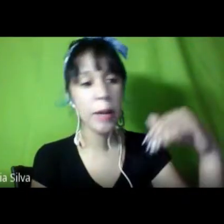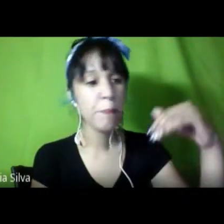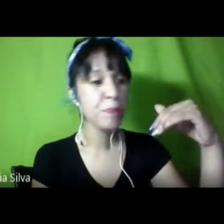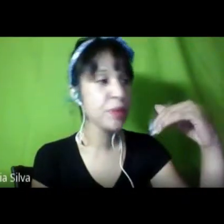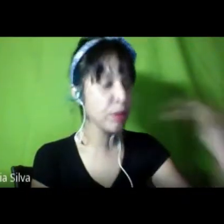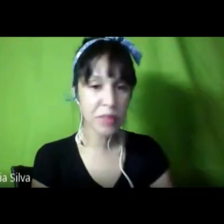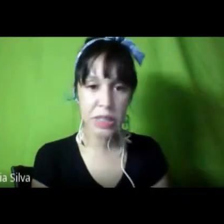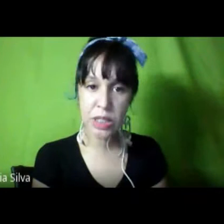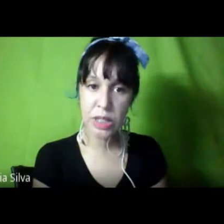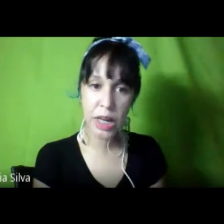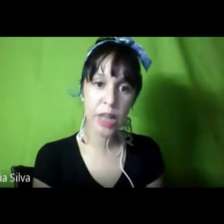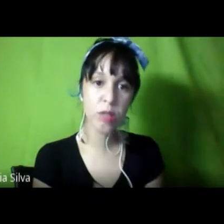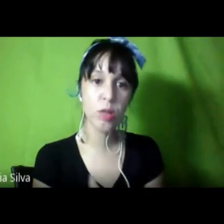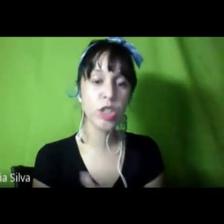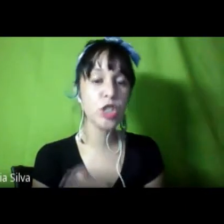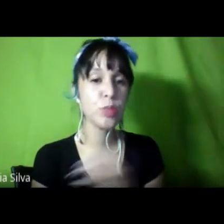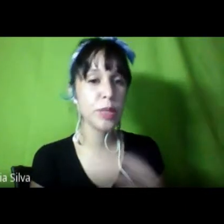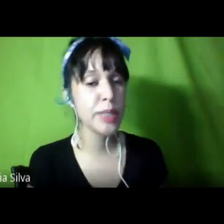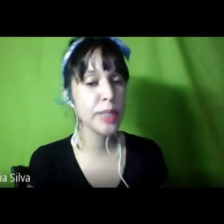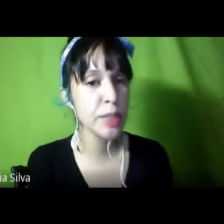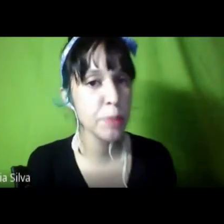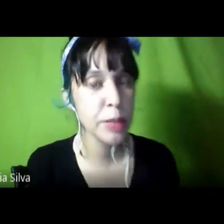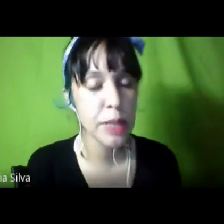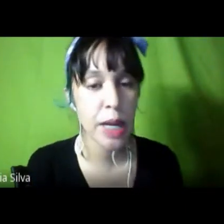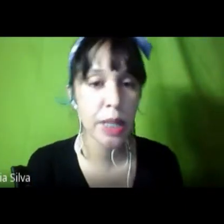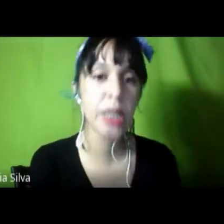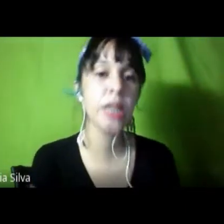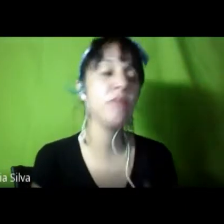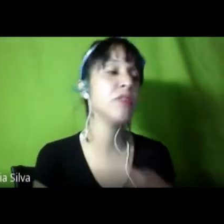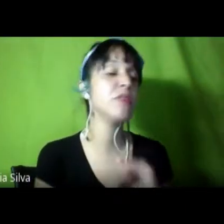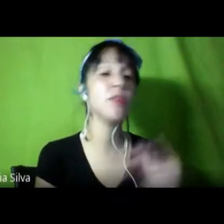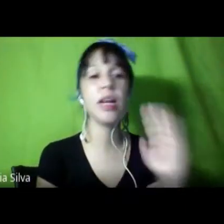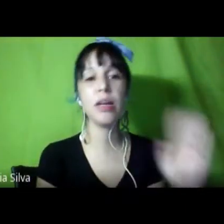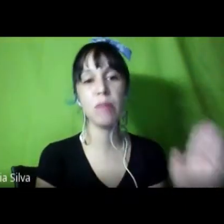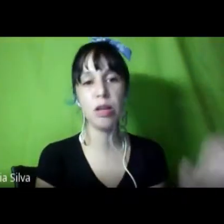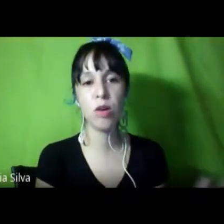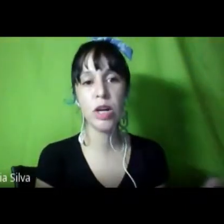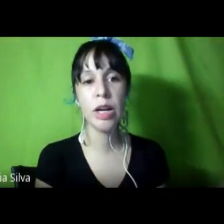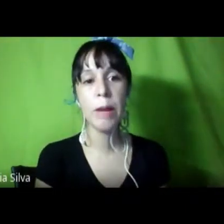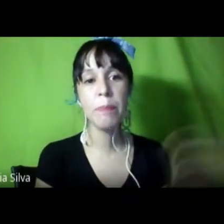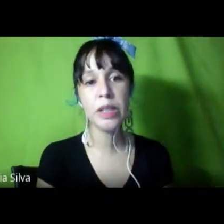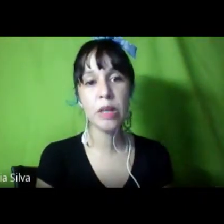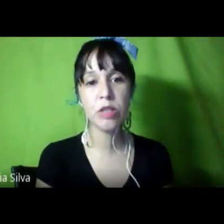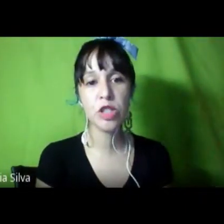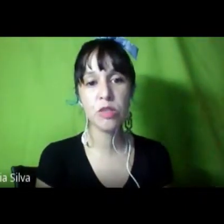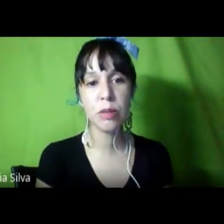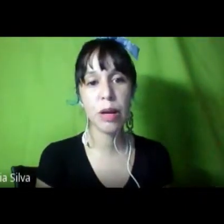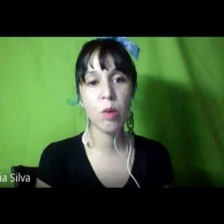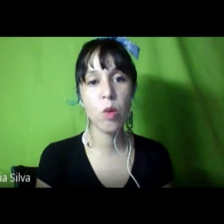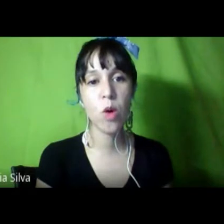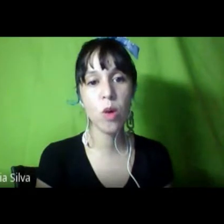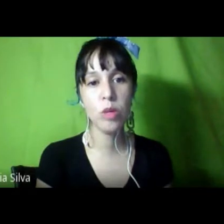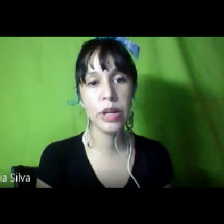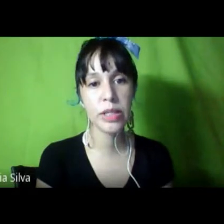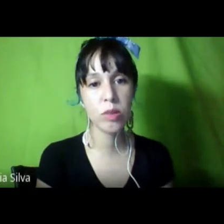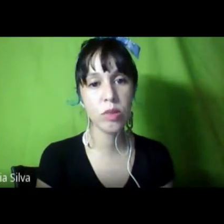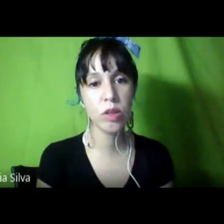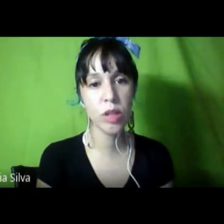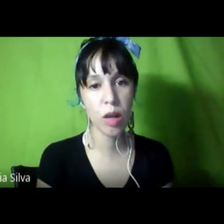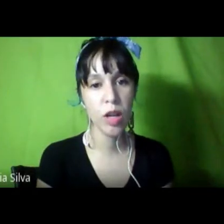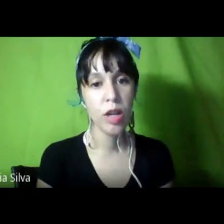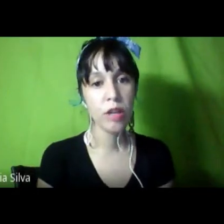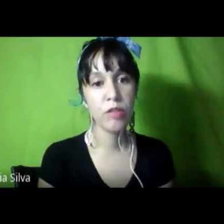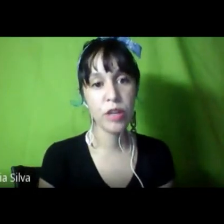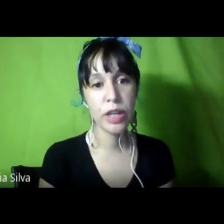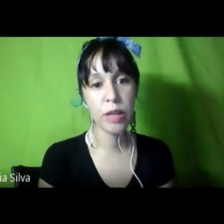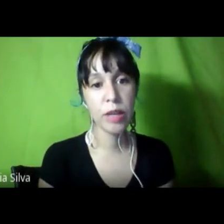escola, não estava dando certo, a gente precisa pensar aqui, vamos ver o que é melhor. Então, a gente vai trabalhar com comunicação